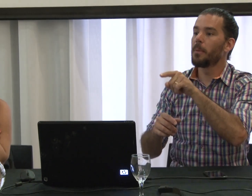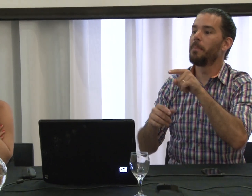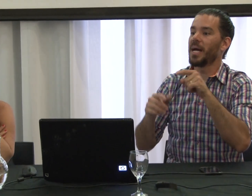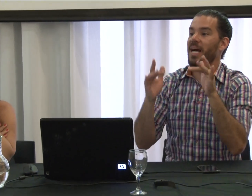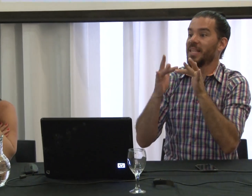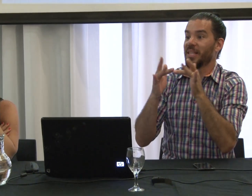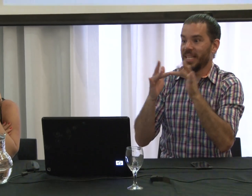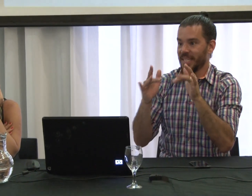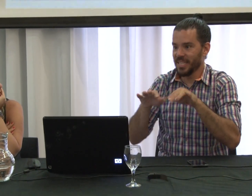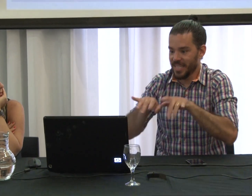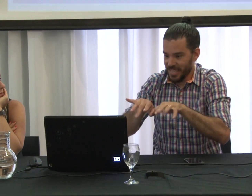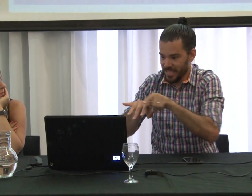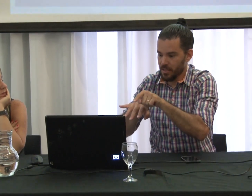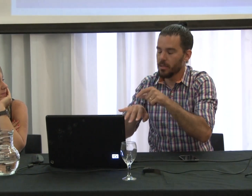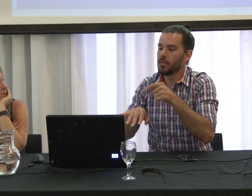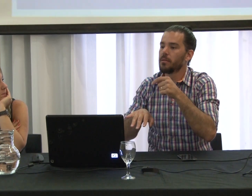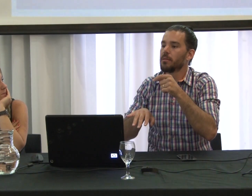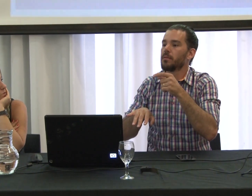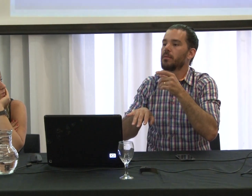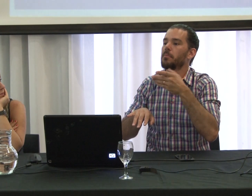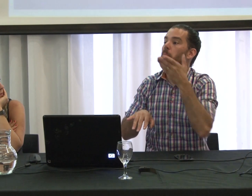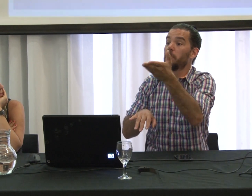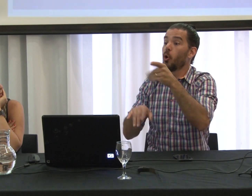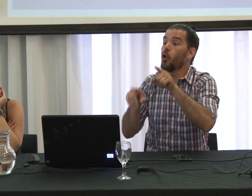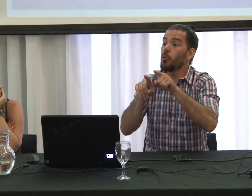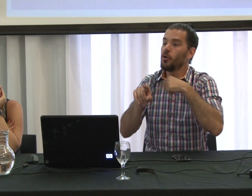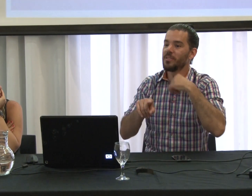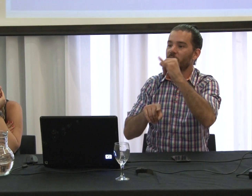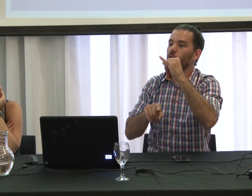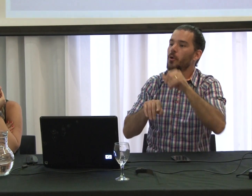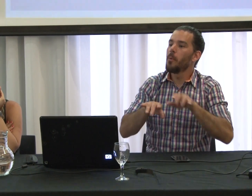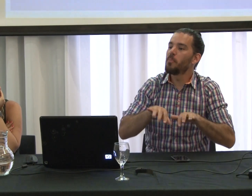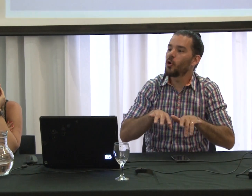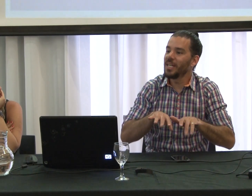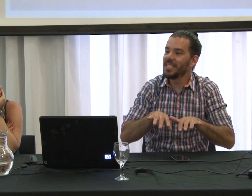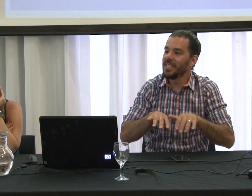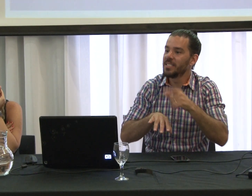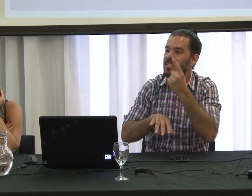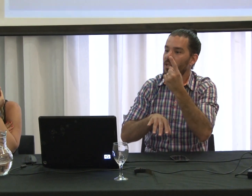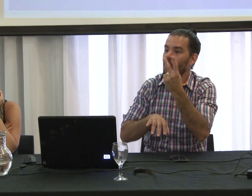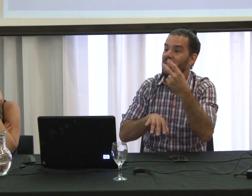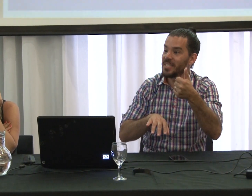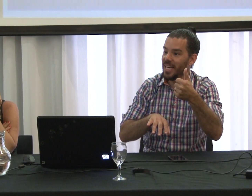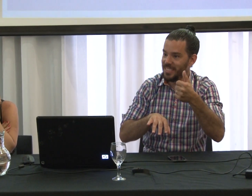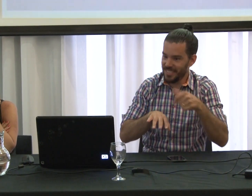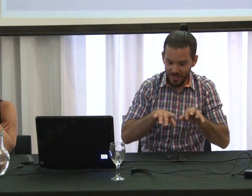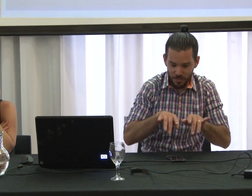Es Internet. Un internet